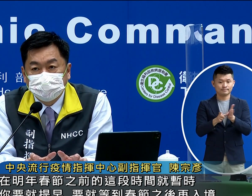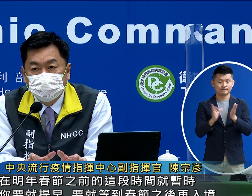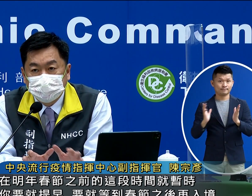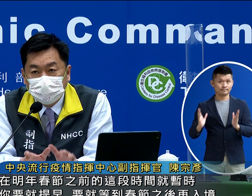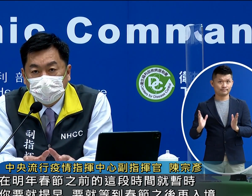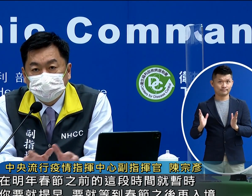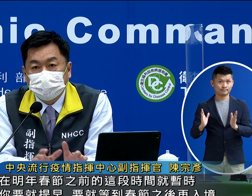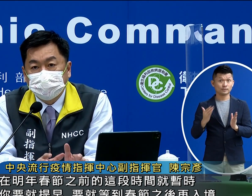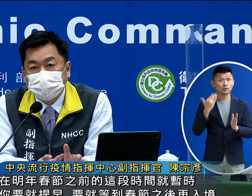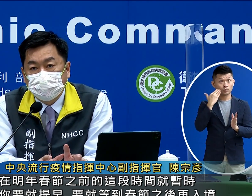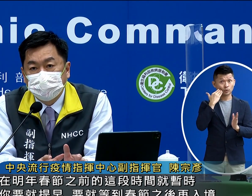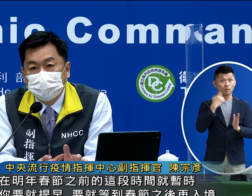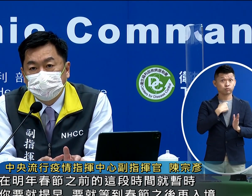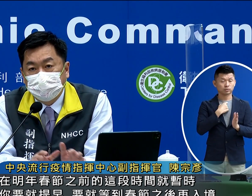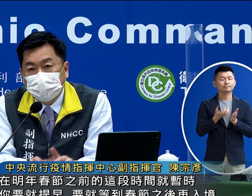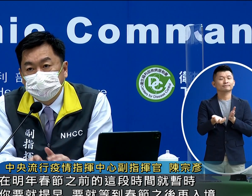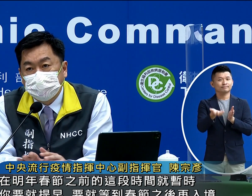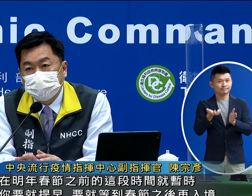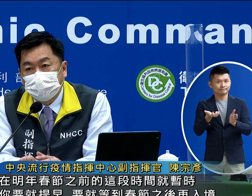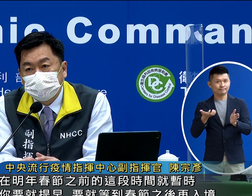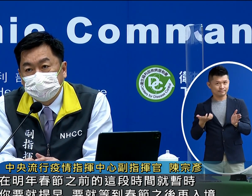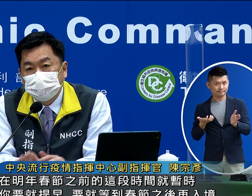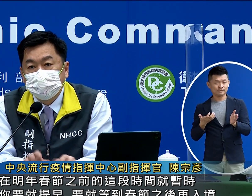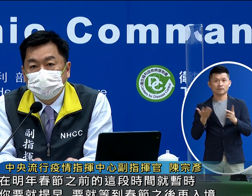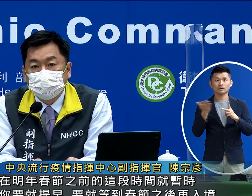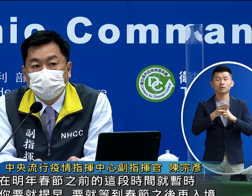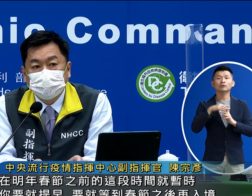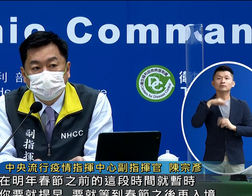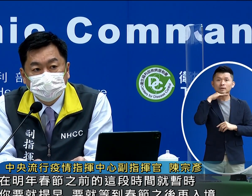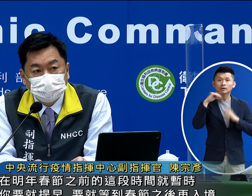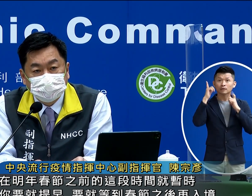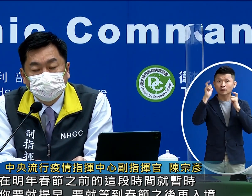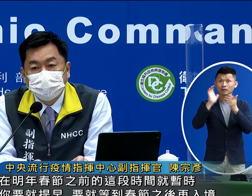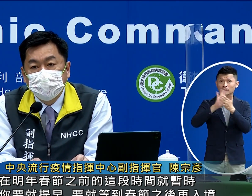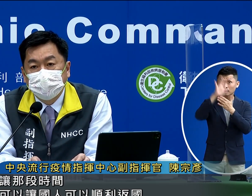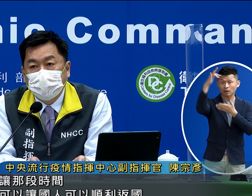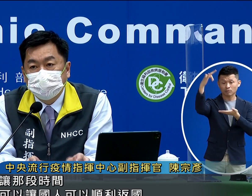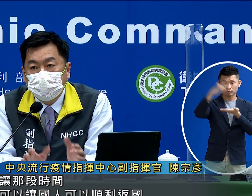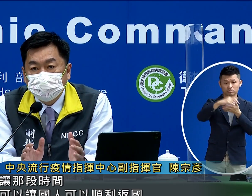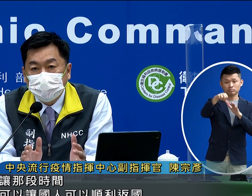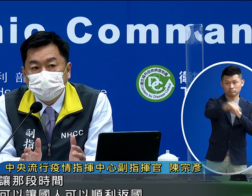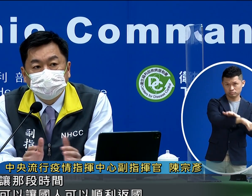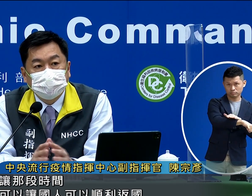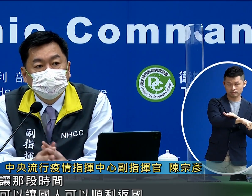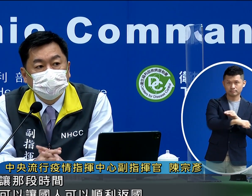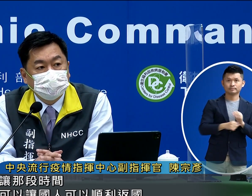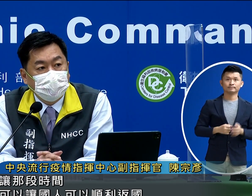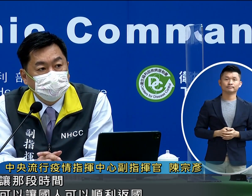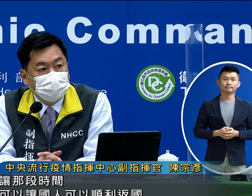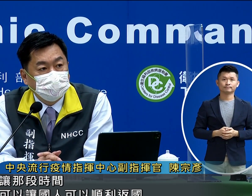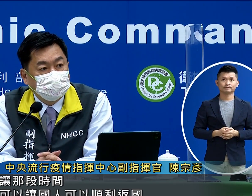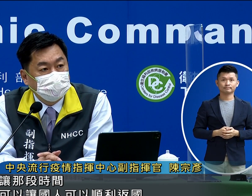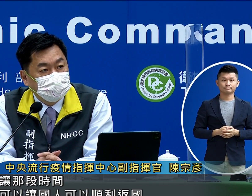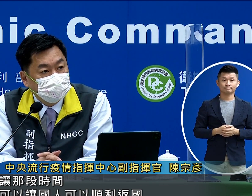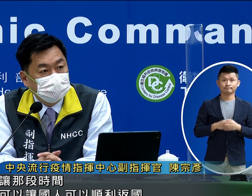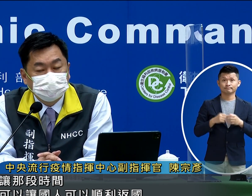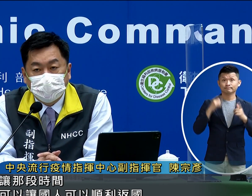你要嘛就提早，要么就等到这个春节之后再入境，让那一段时间可以让国人可以顺利返